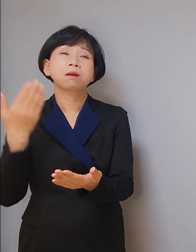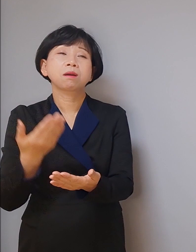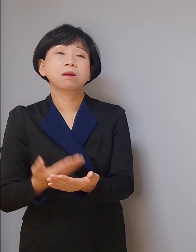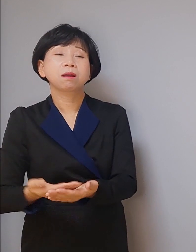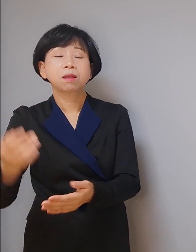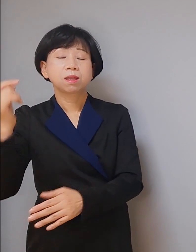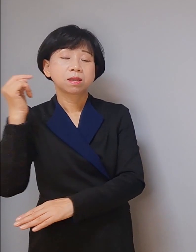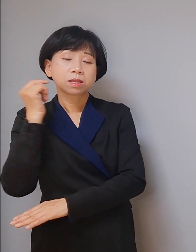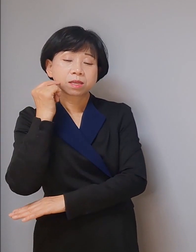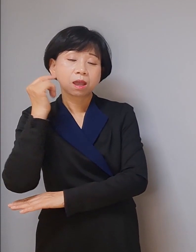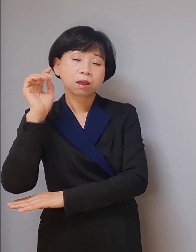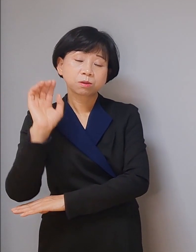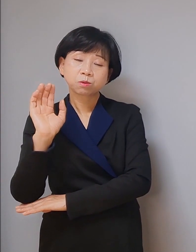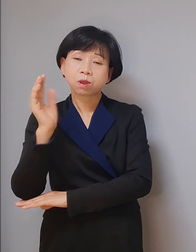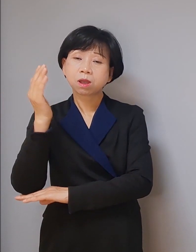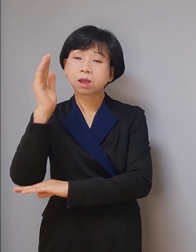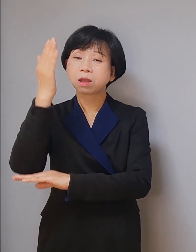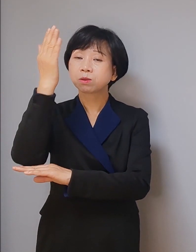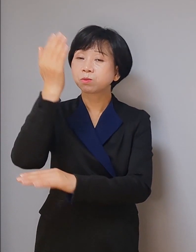받으소서.